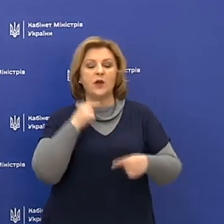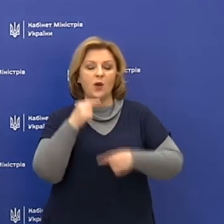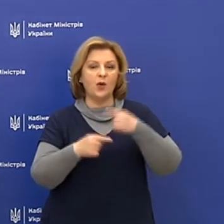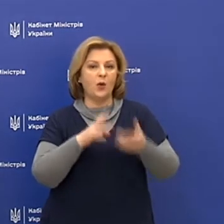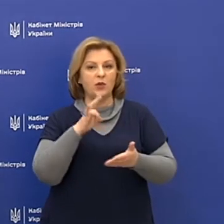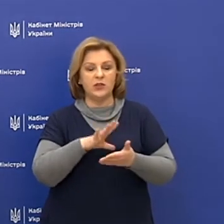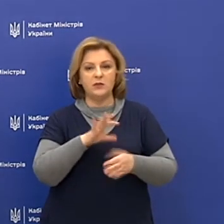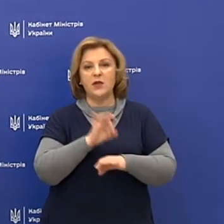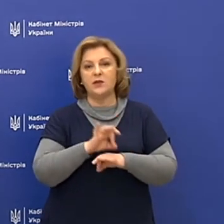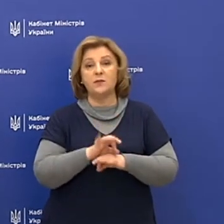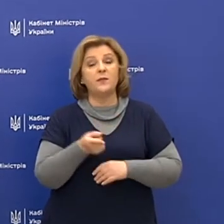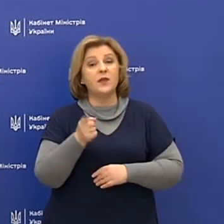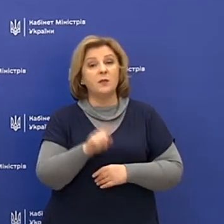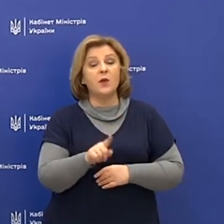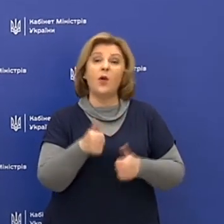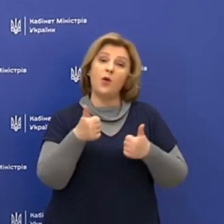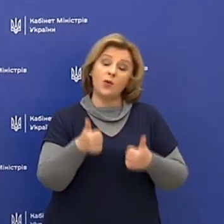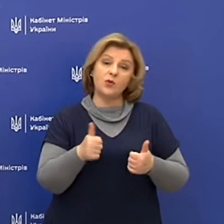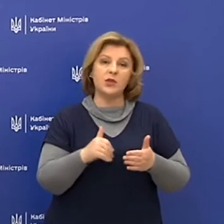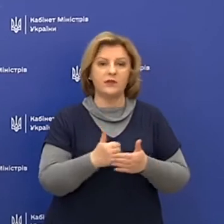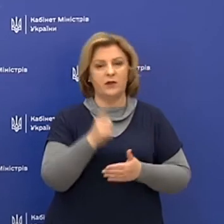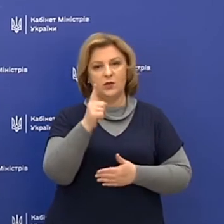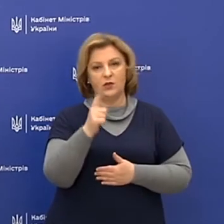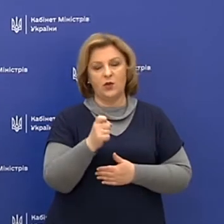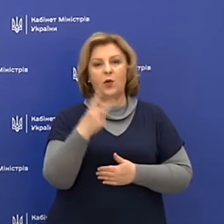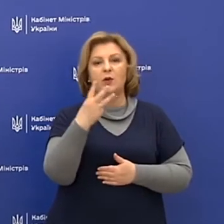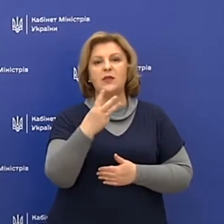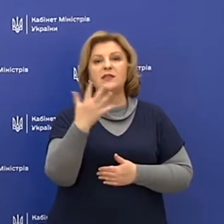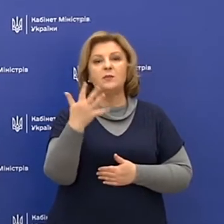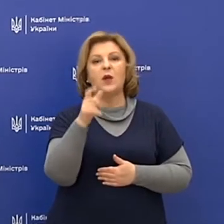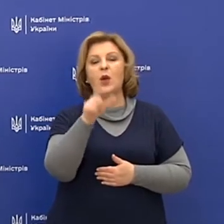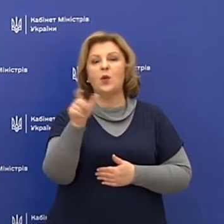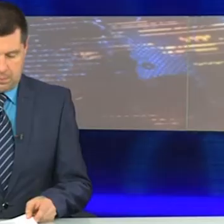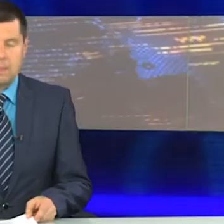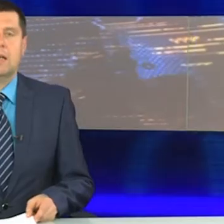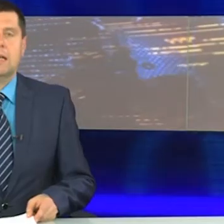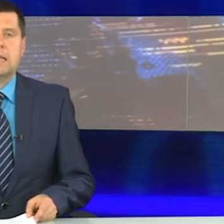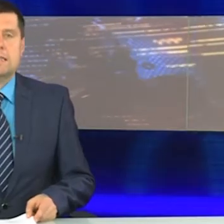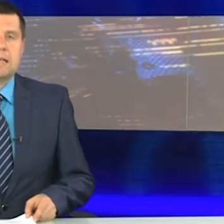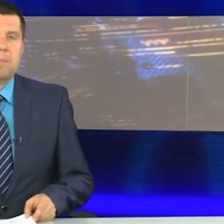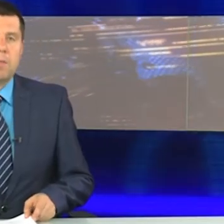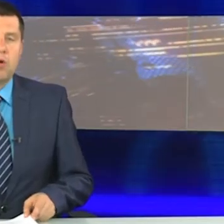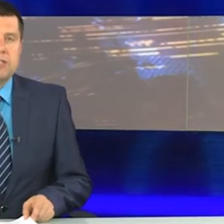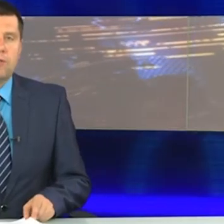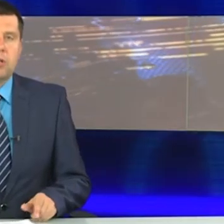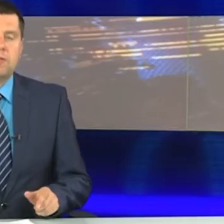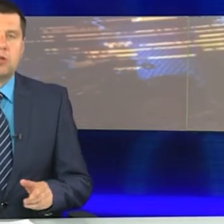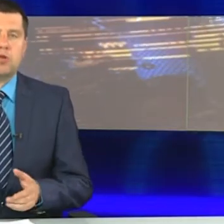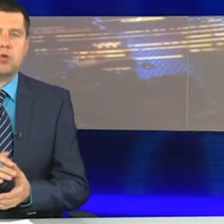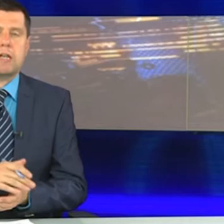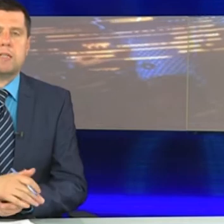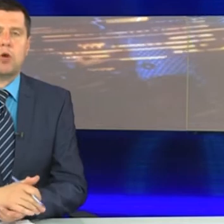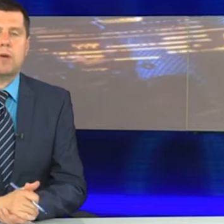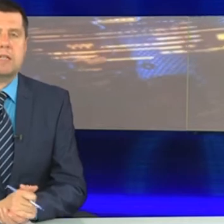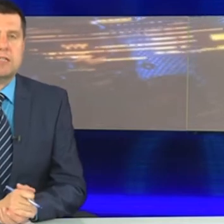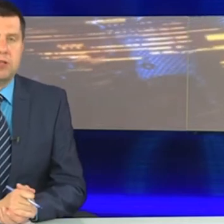захворюваннями. При цьому хороша новина – 135 людей одужали. Серед переможців коронавірусу